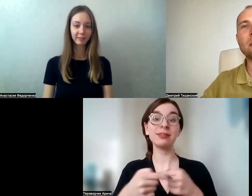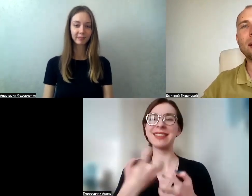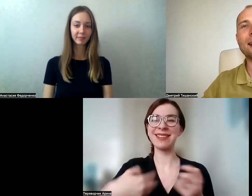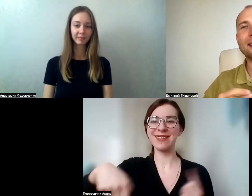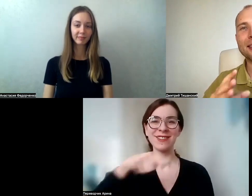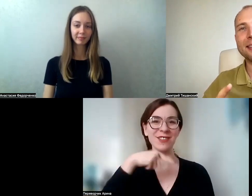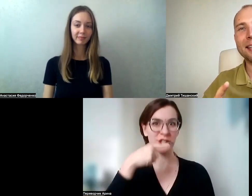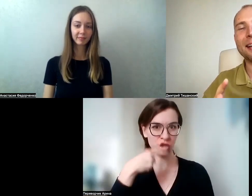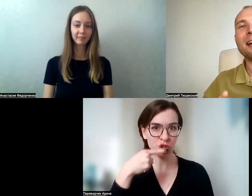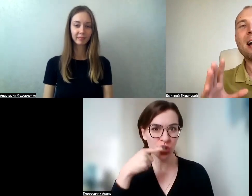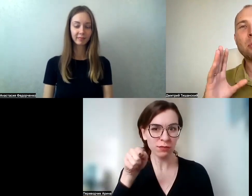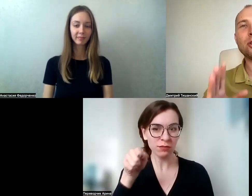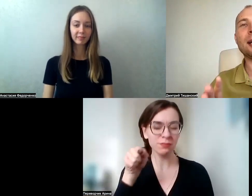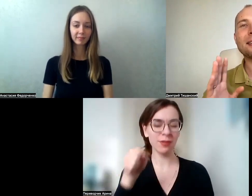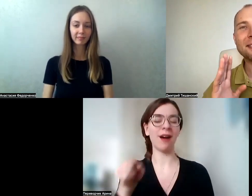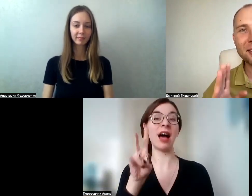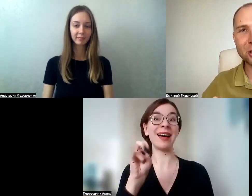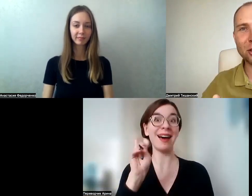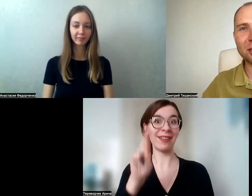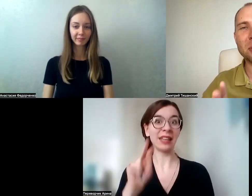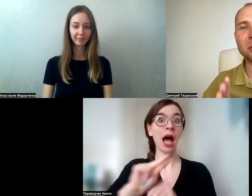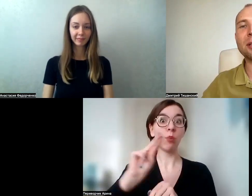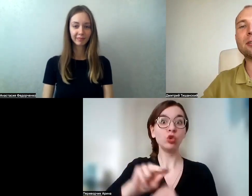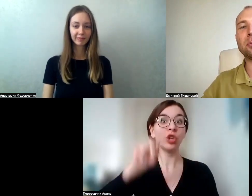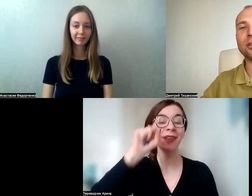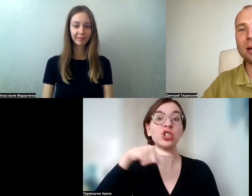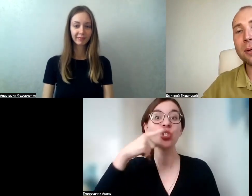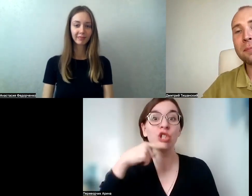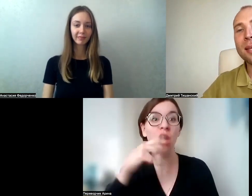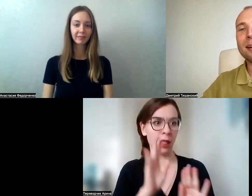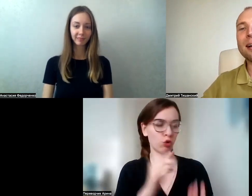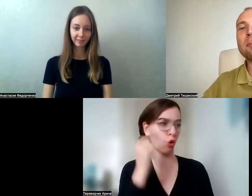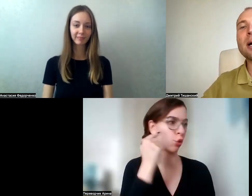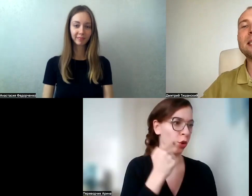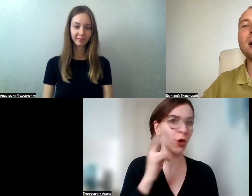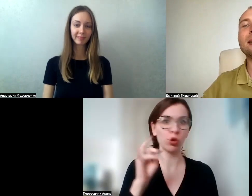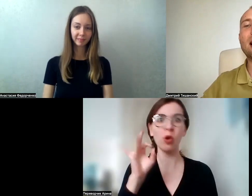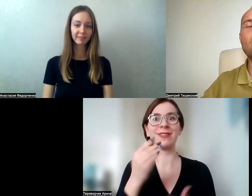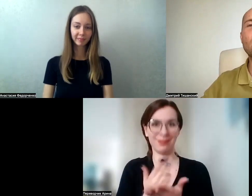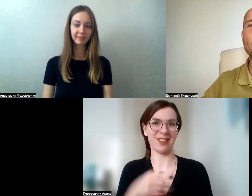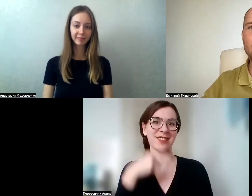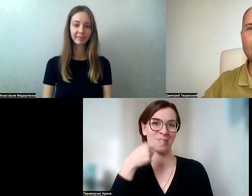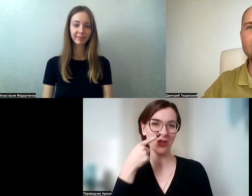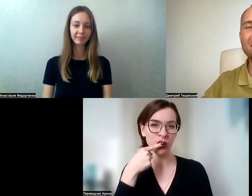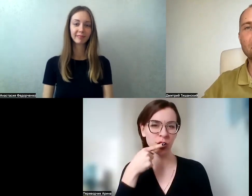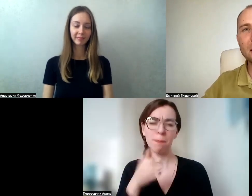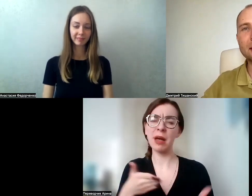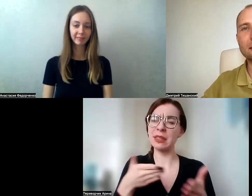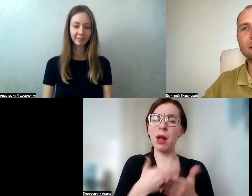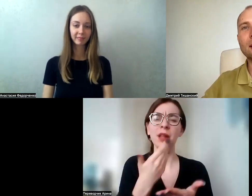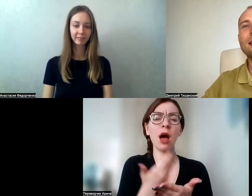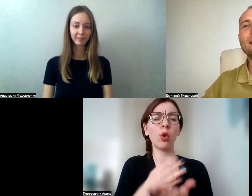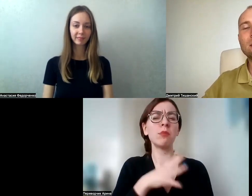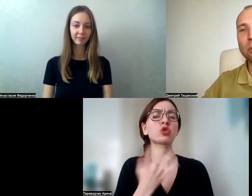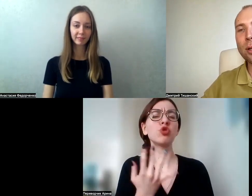чтобы вы понимали, Анастасия обучает слышащих методики SuperJump. Максимальный доход SuperJump в